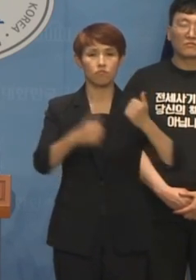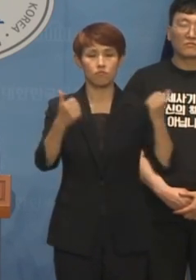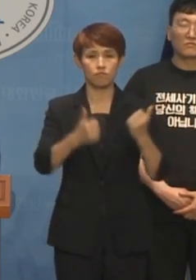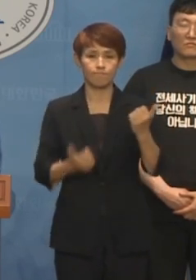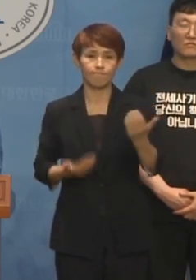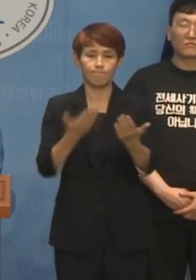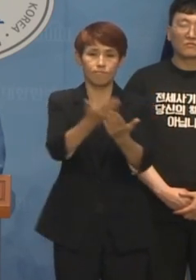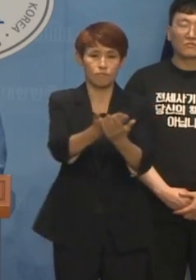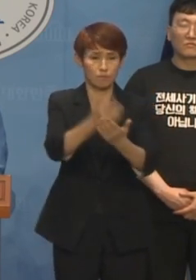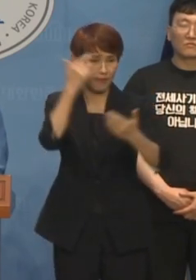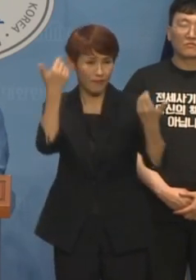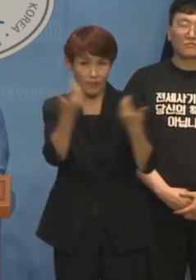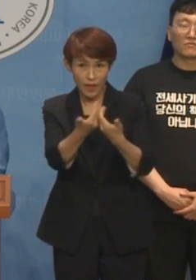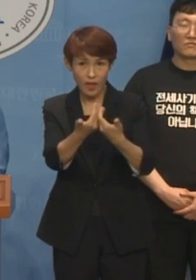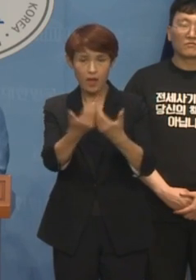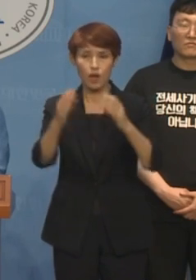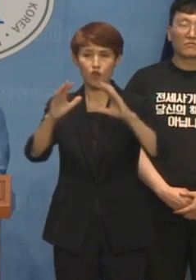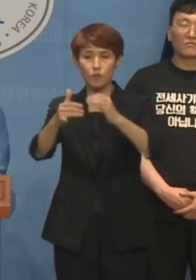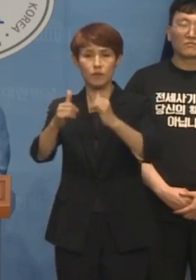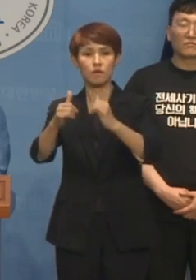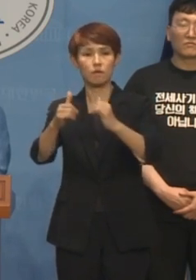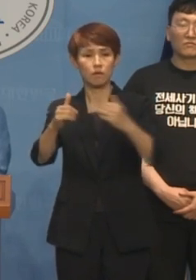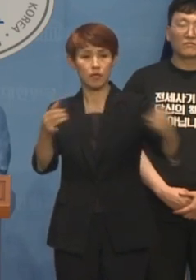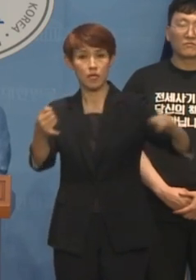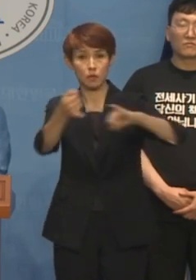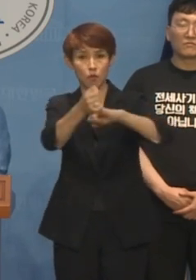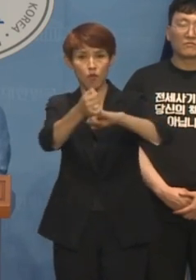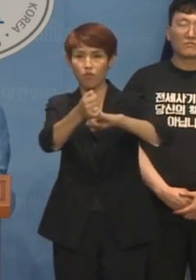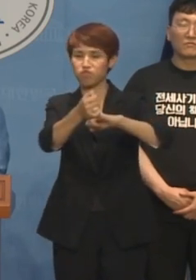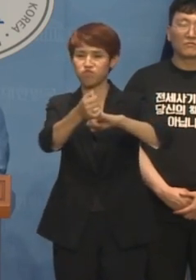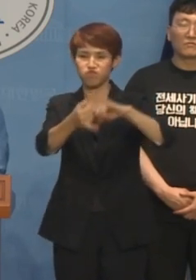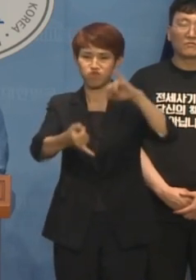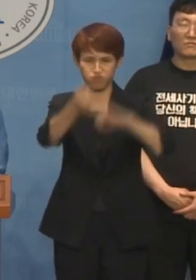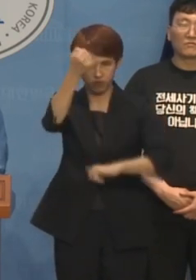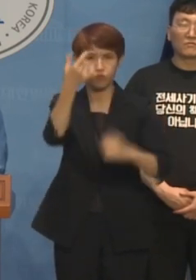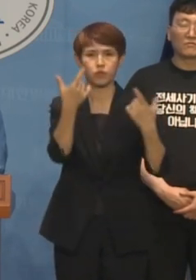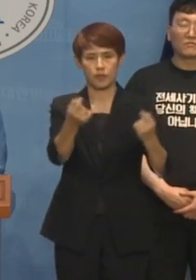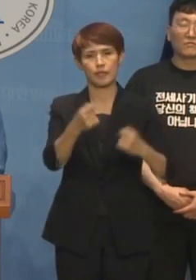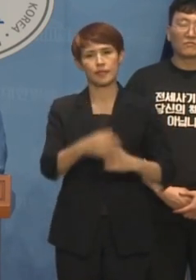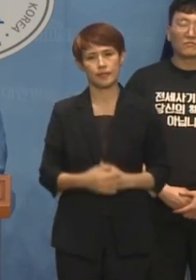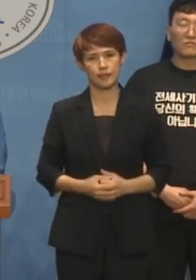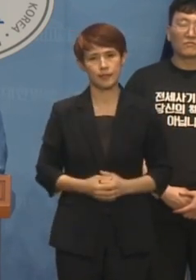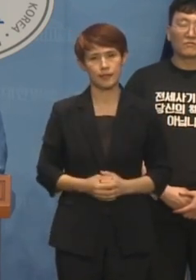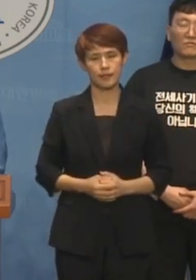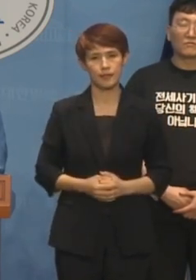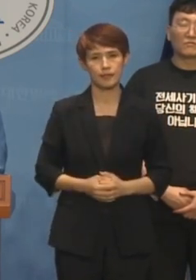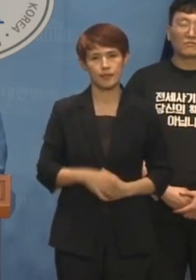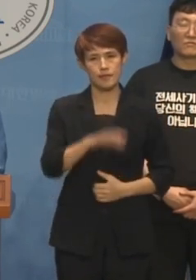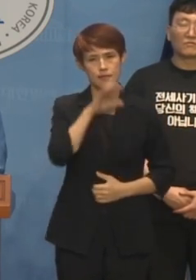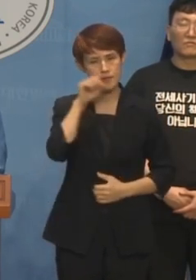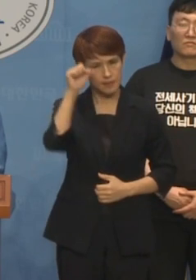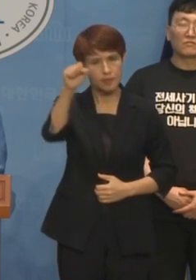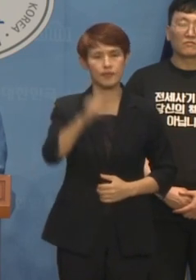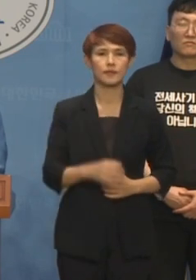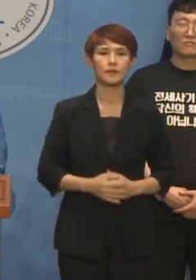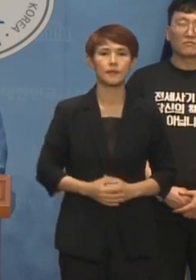것은 대국민 약속을 저버리는 집권여당으로서의 책임을 방기한 태도라는 점을 규탄하지 않을 수